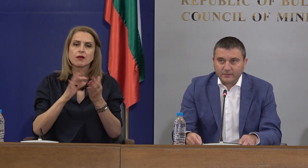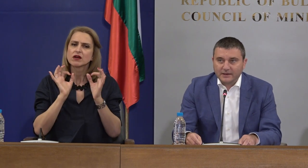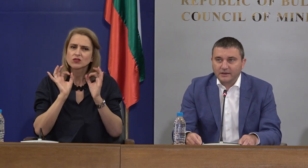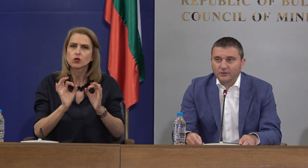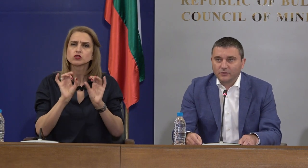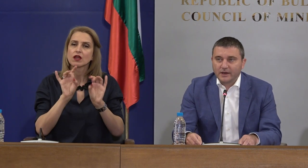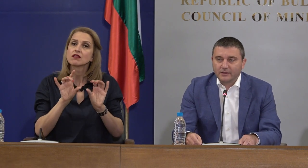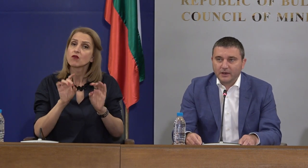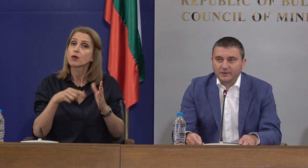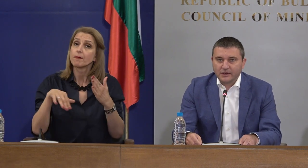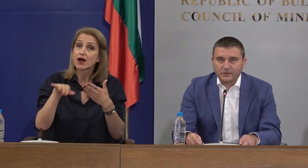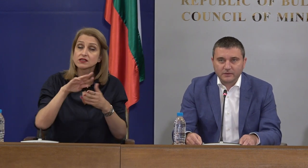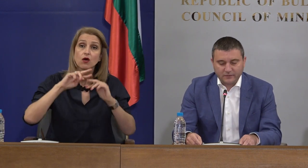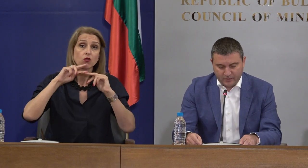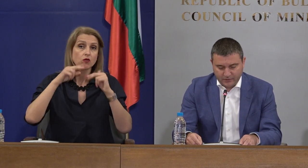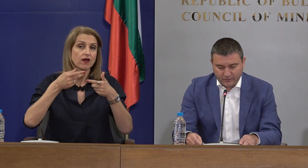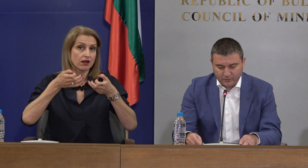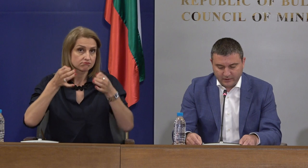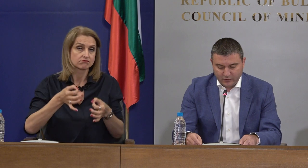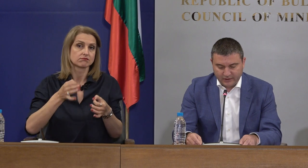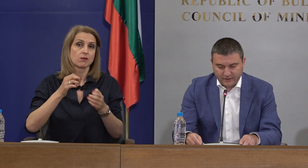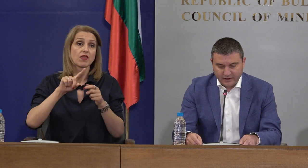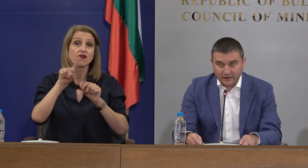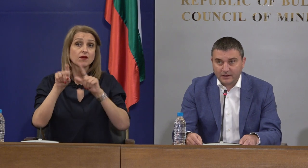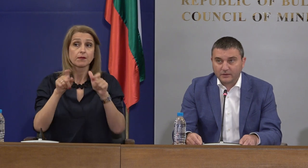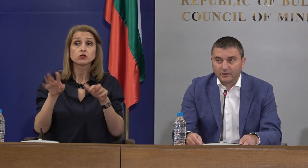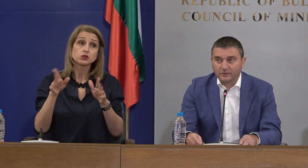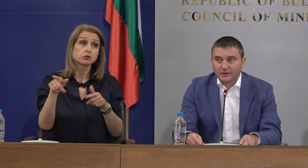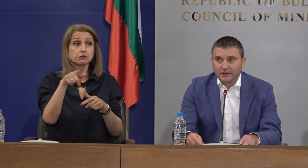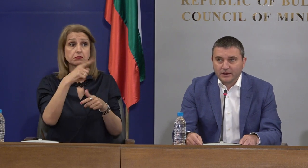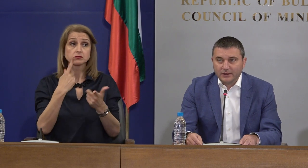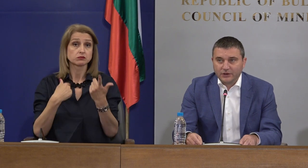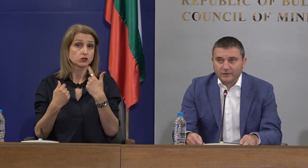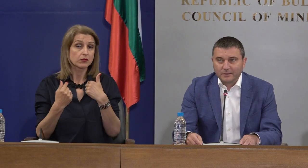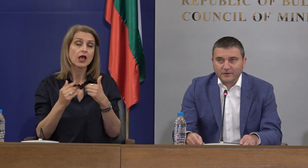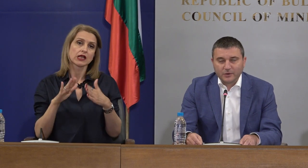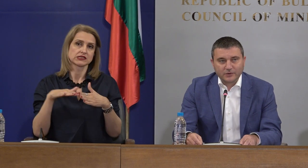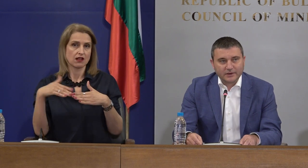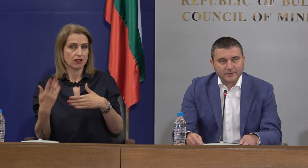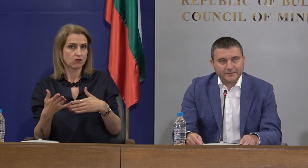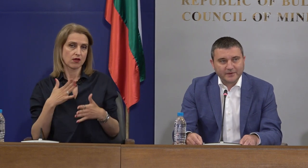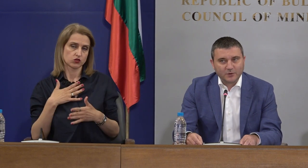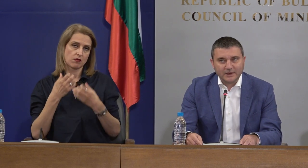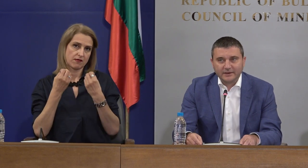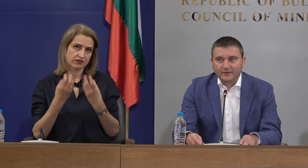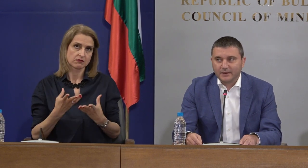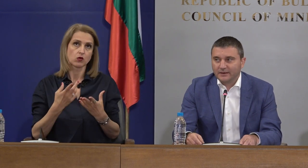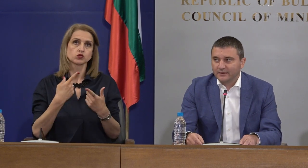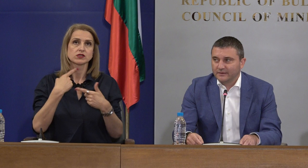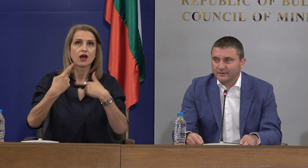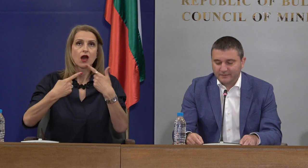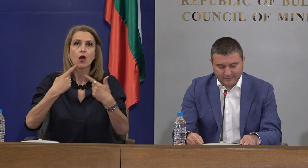фактологична информация и отговаря на голяма част от въпросите, които биха могли да възникнат, след което ще имаме възможност да